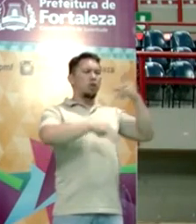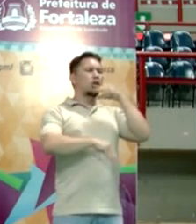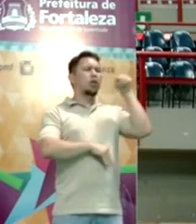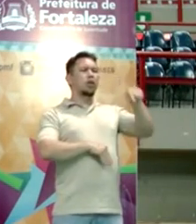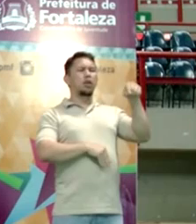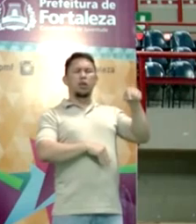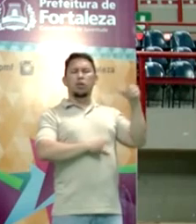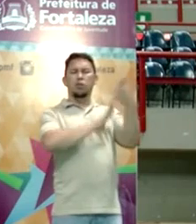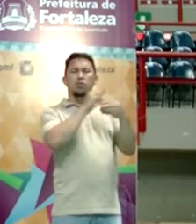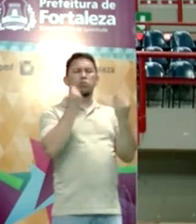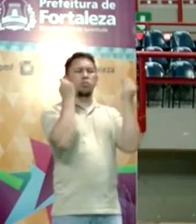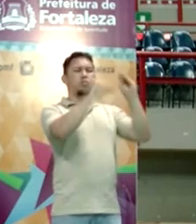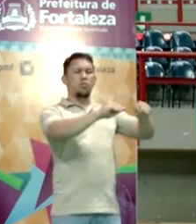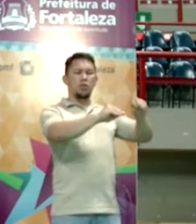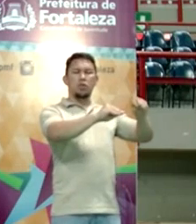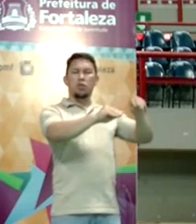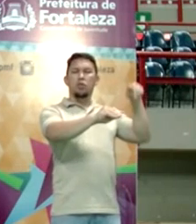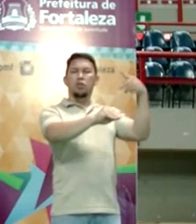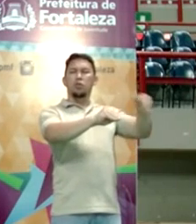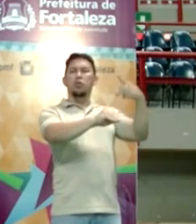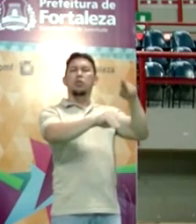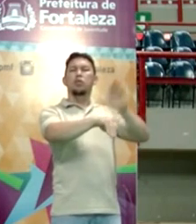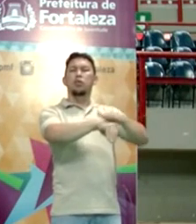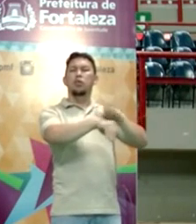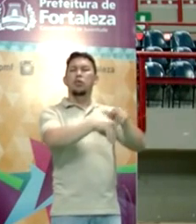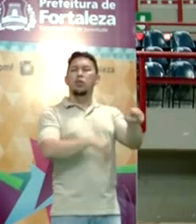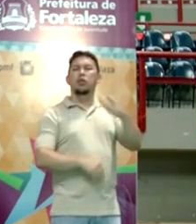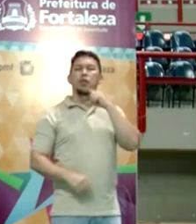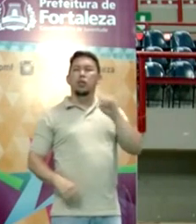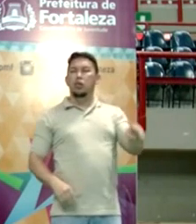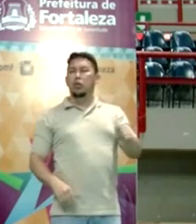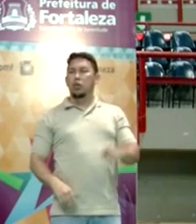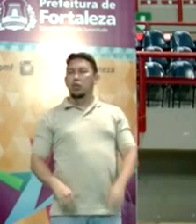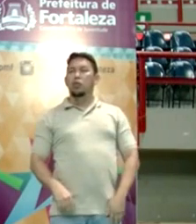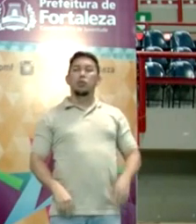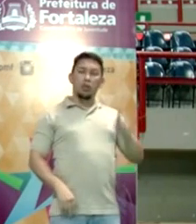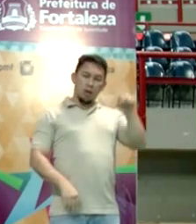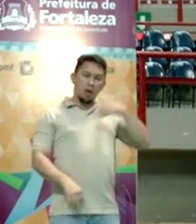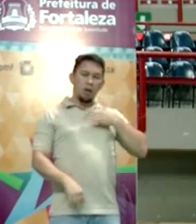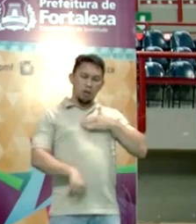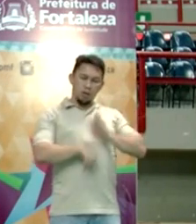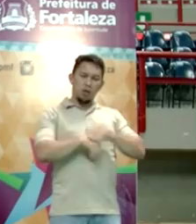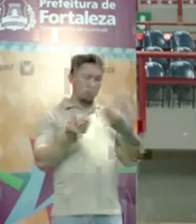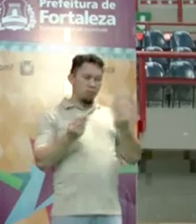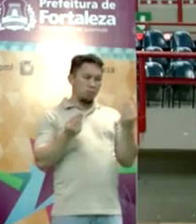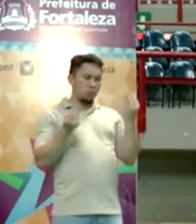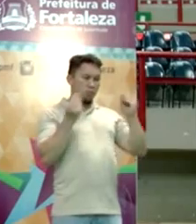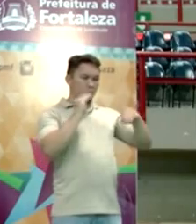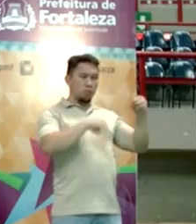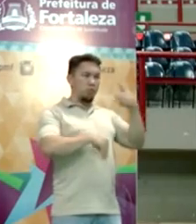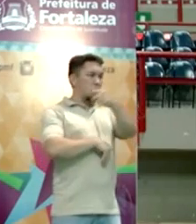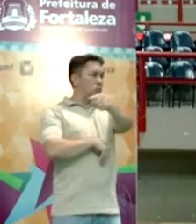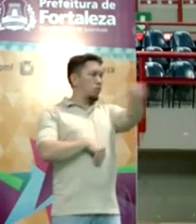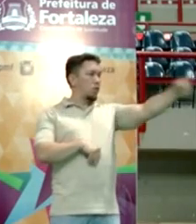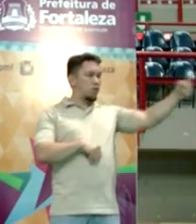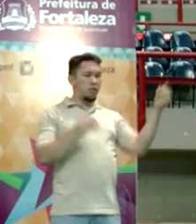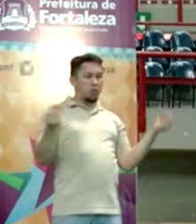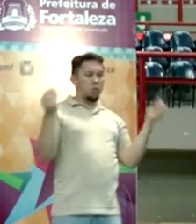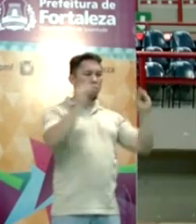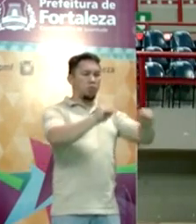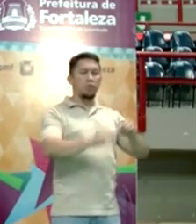lá? Quem bota esses textos lá? São os leitores. Você bota esse texto